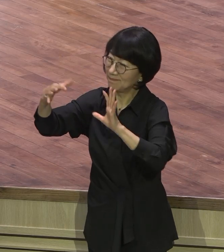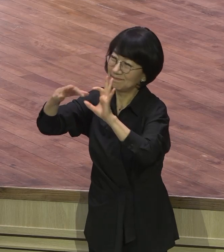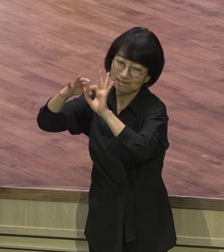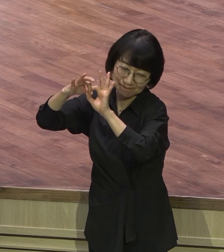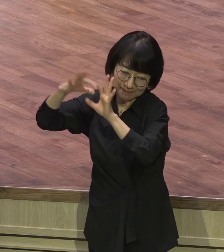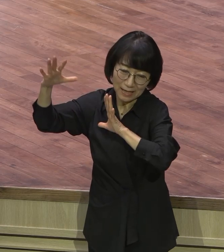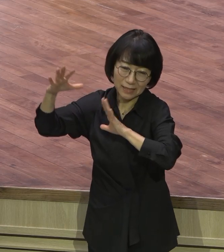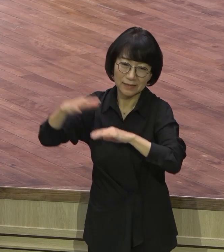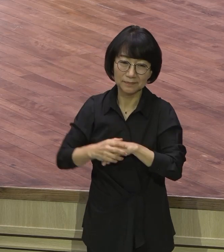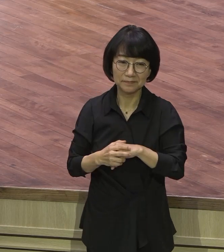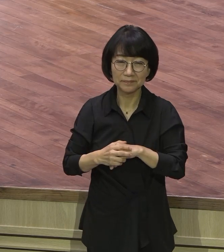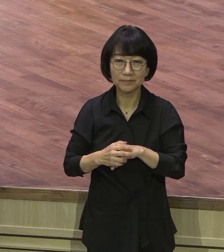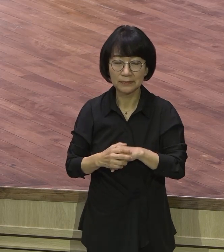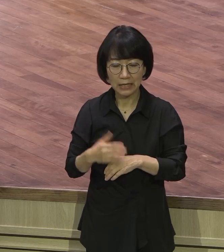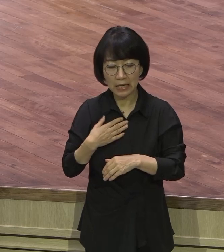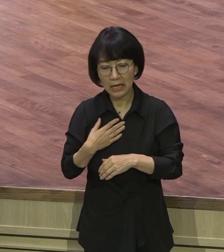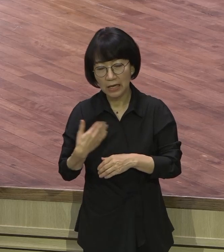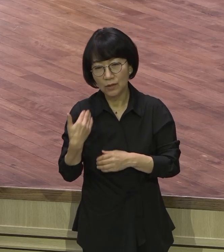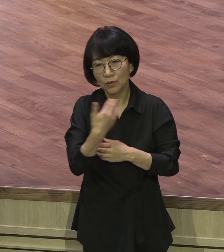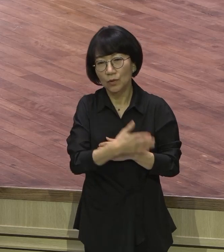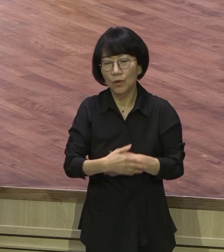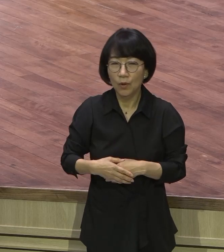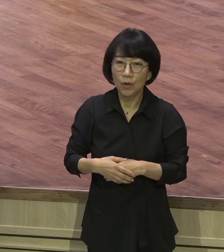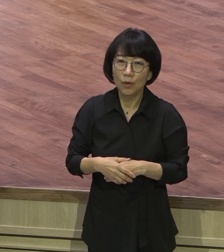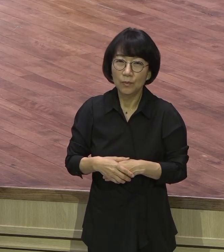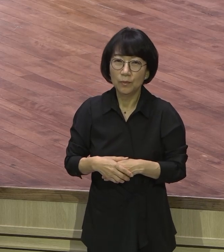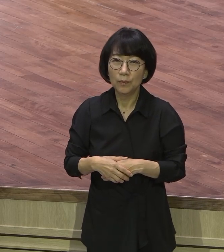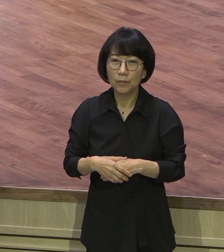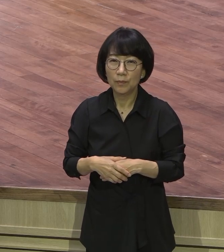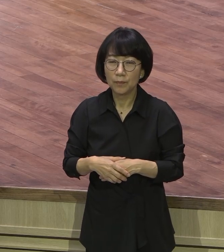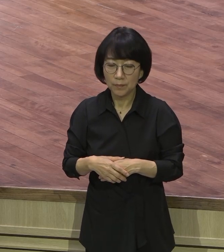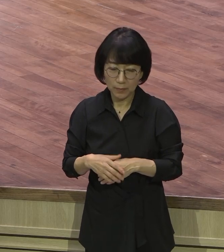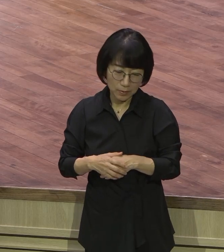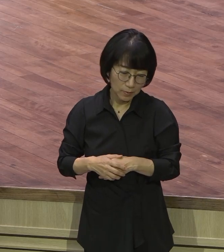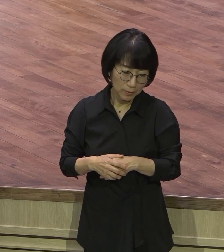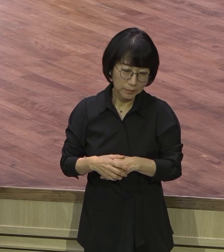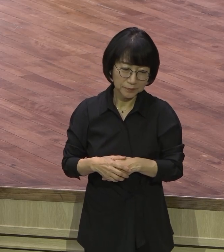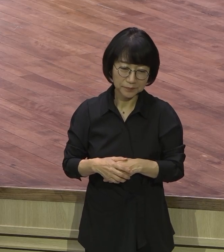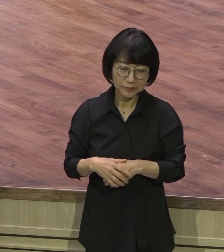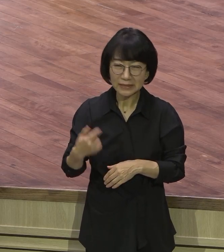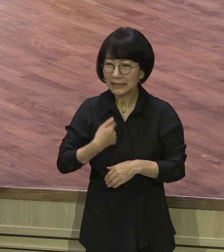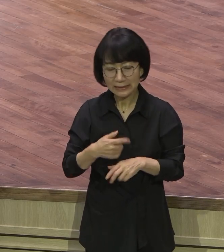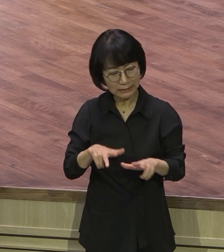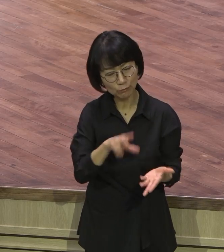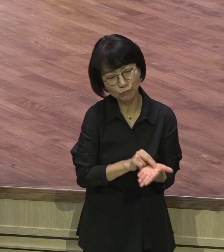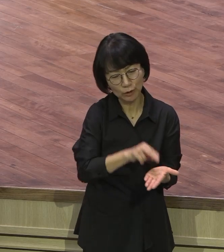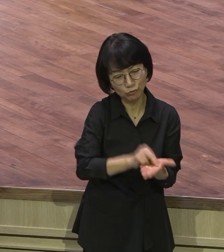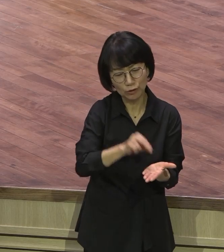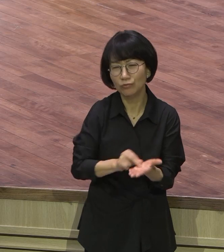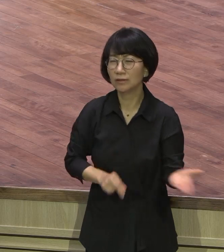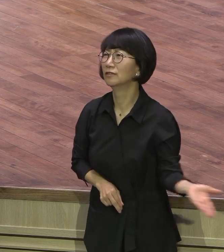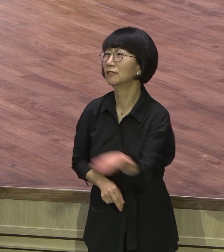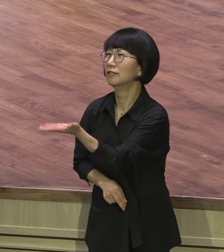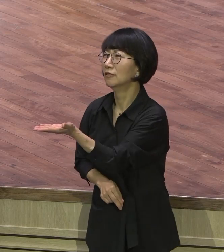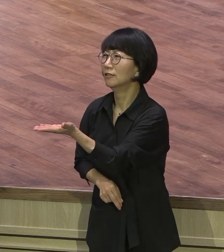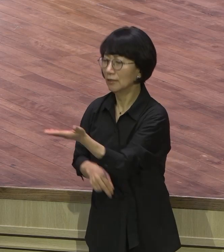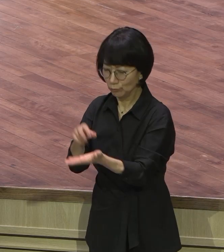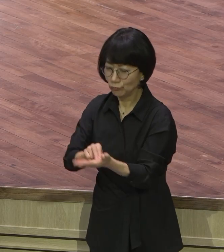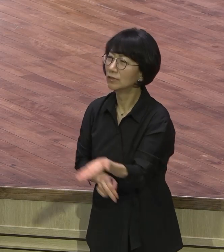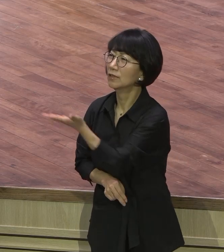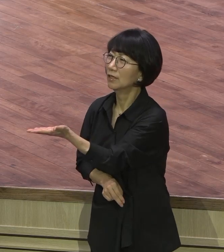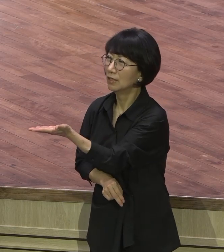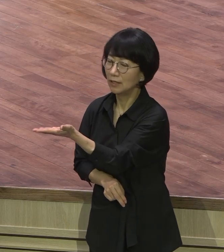여러분의 육신적인 문제, 여러분의 무슨 당장 발에 불 떨어지는 문제 그거는 다른 종교도 하는